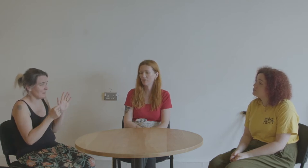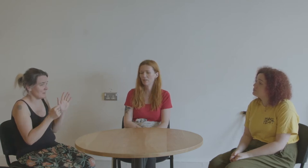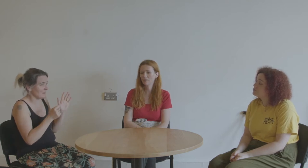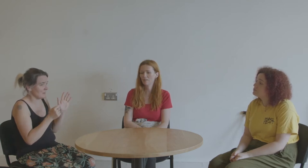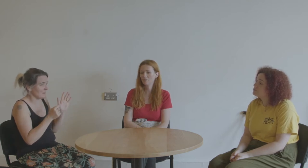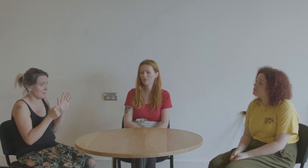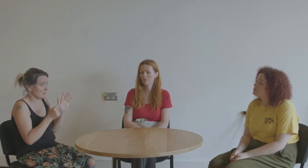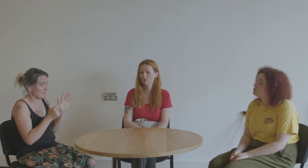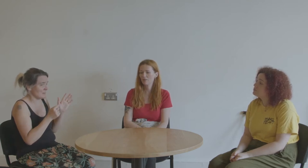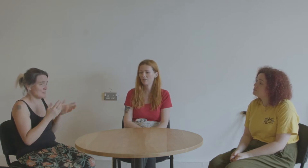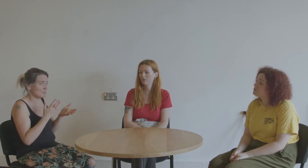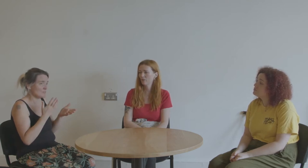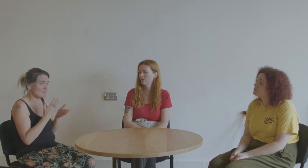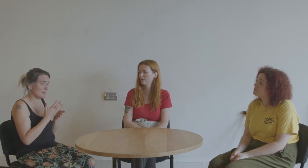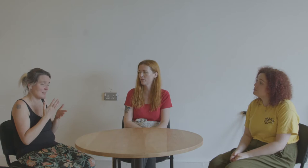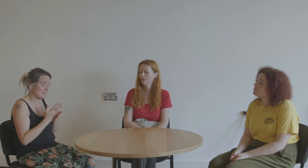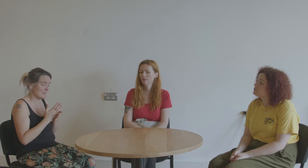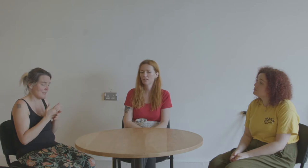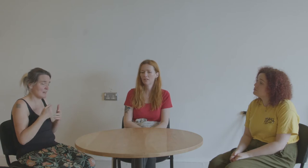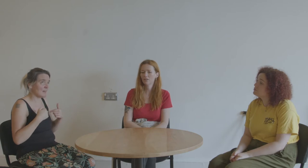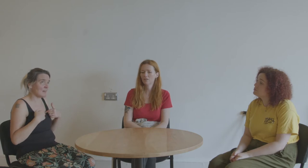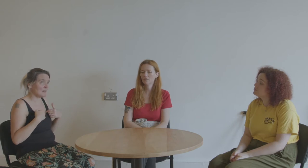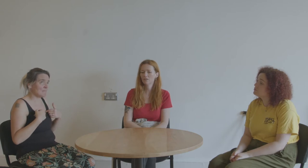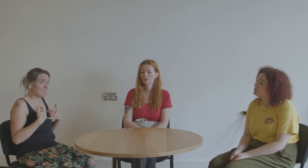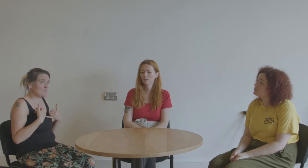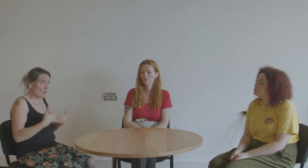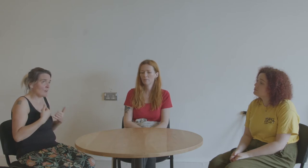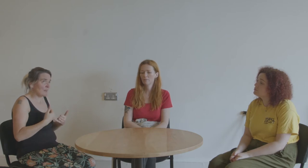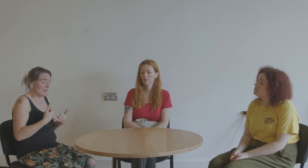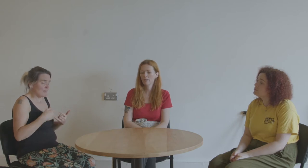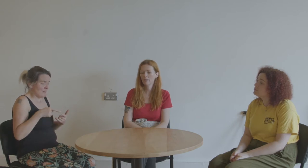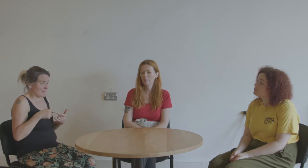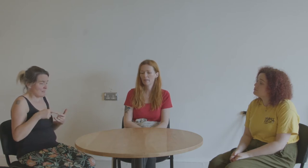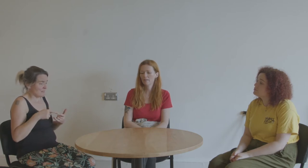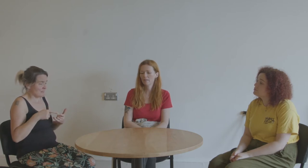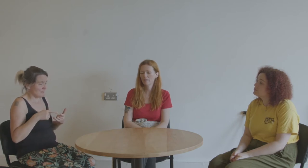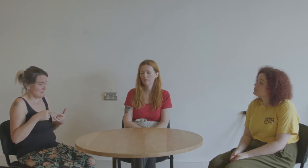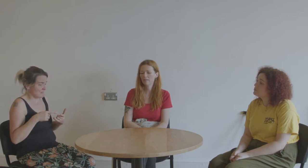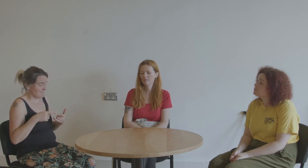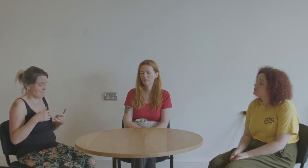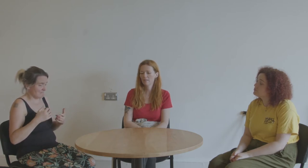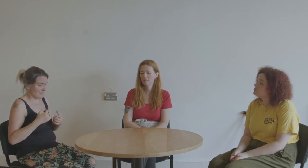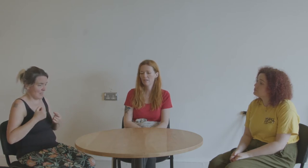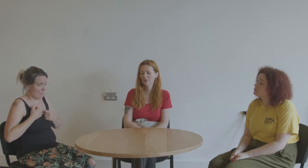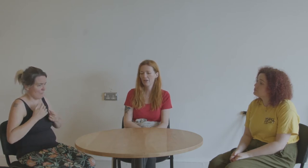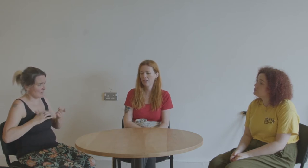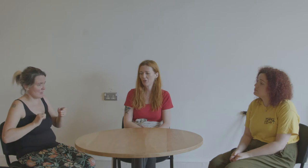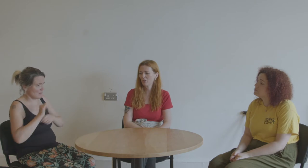gilydd yn fynd i weir o'i sylwet, bo, achos mae BSL yn rhan o'n